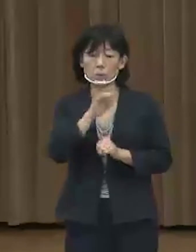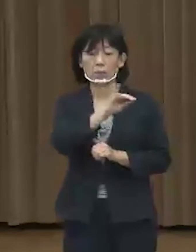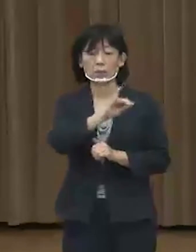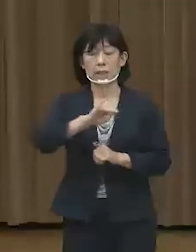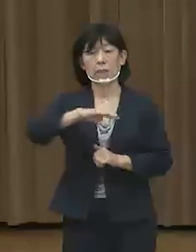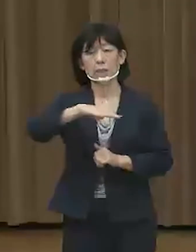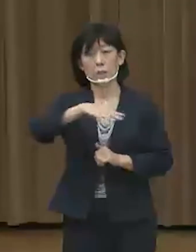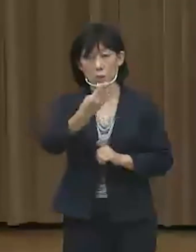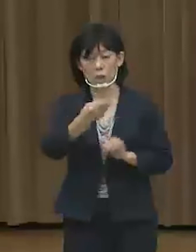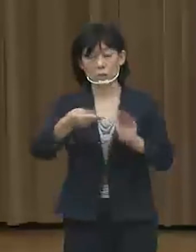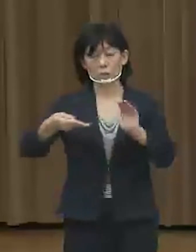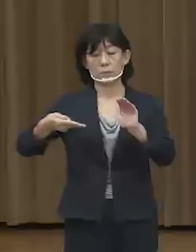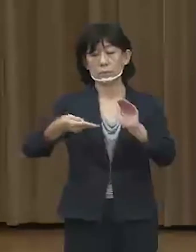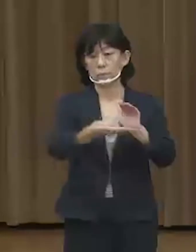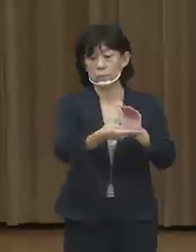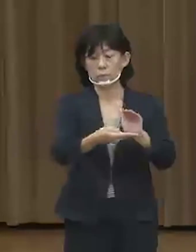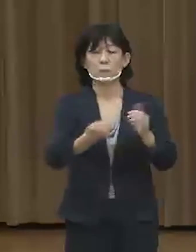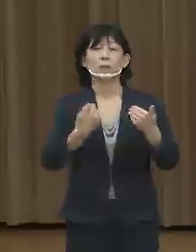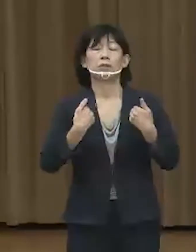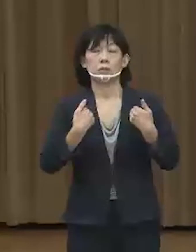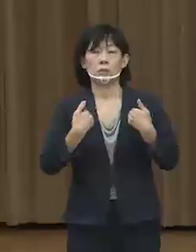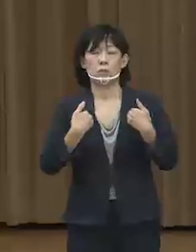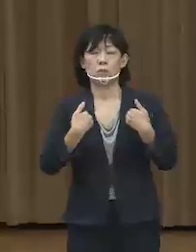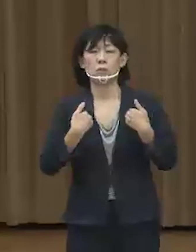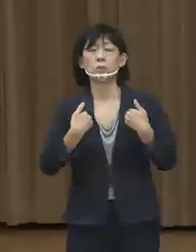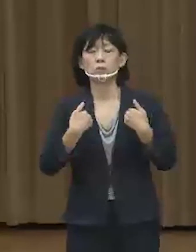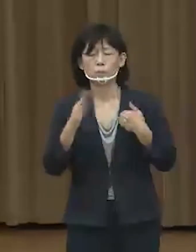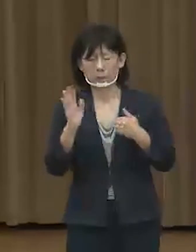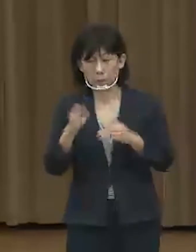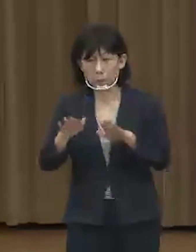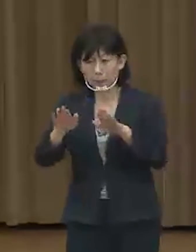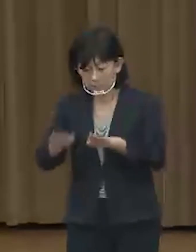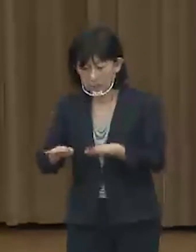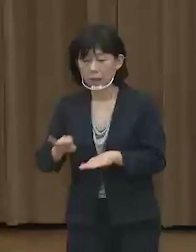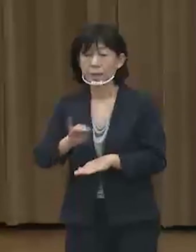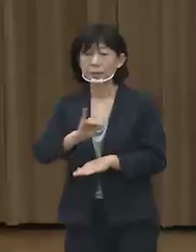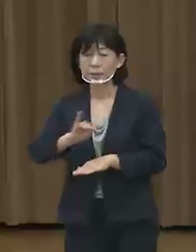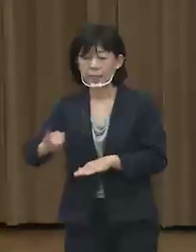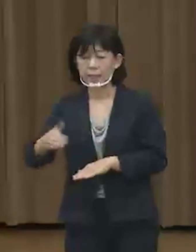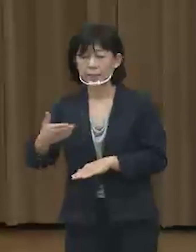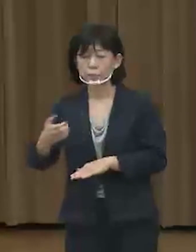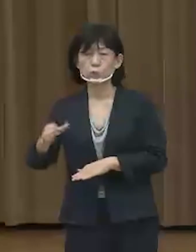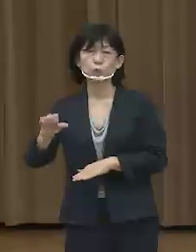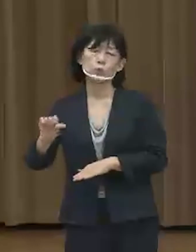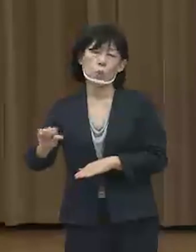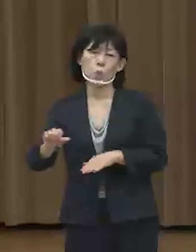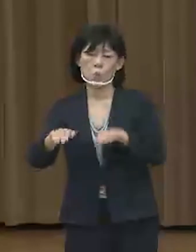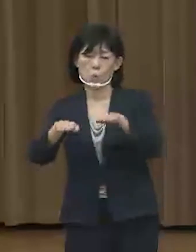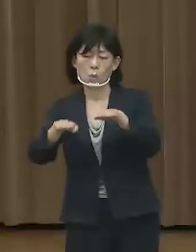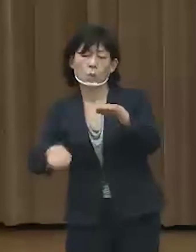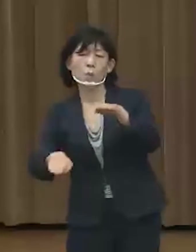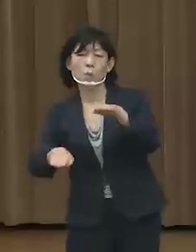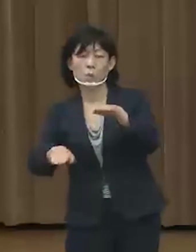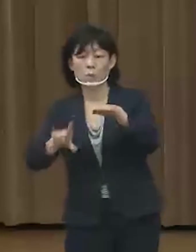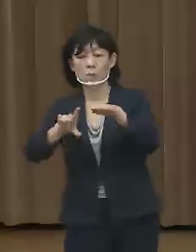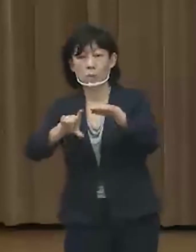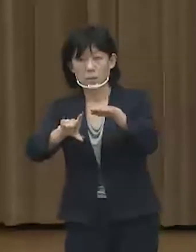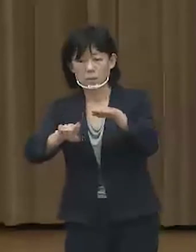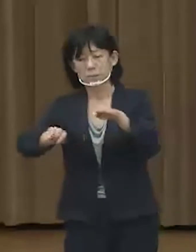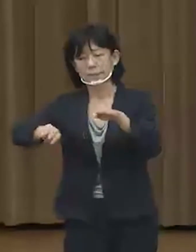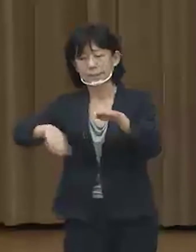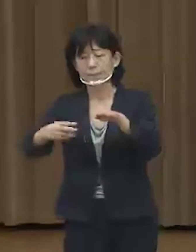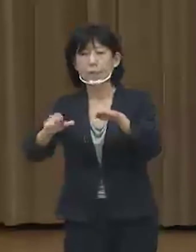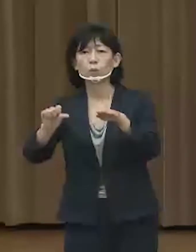1400床になりますが、現時点では1095床にとどまっており、残り